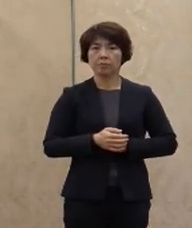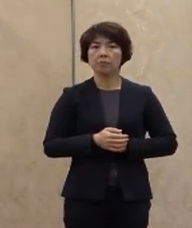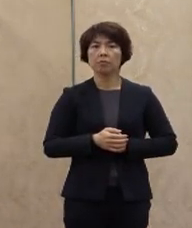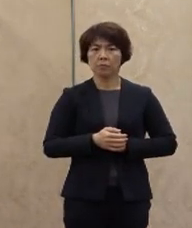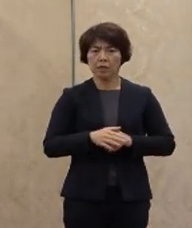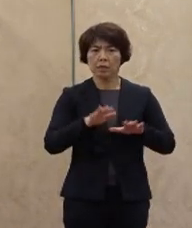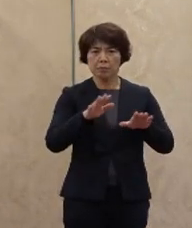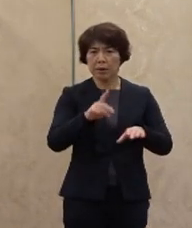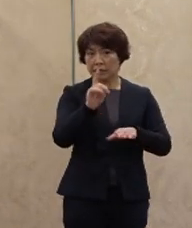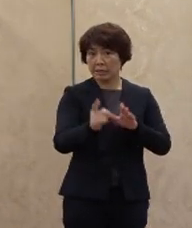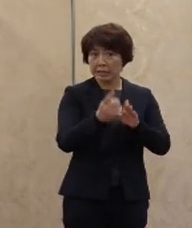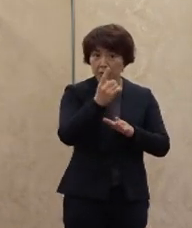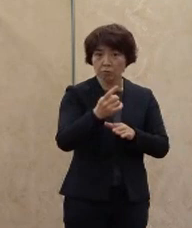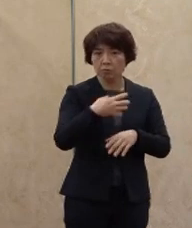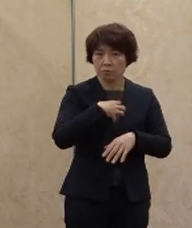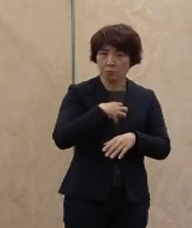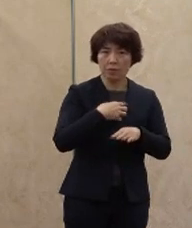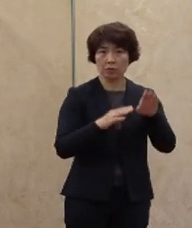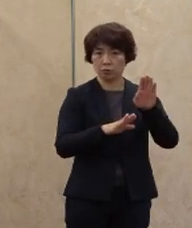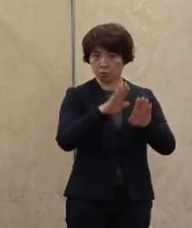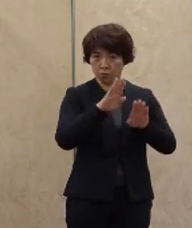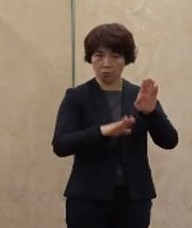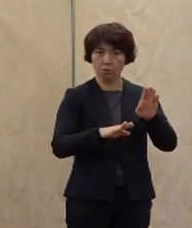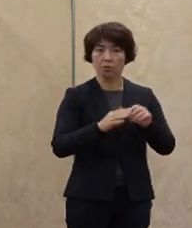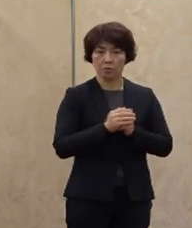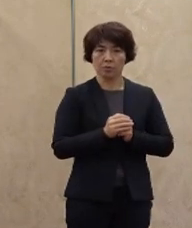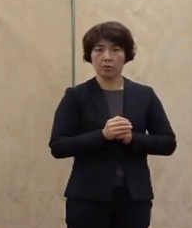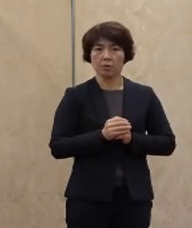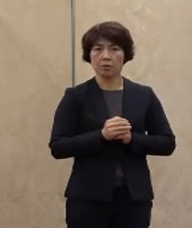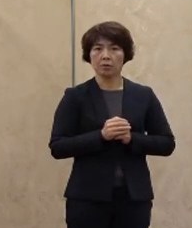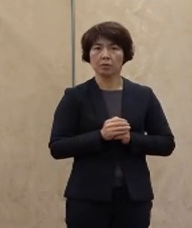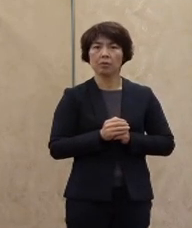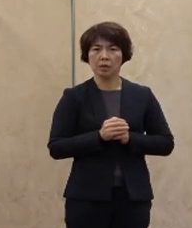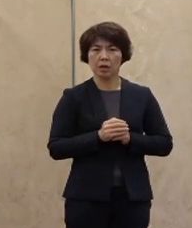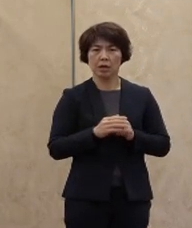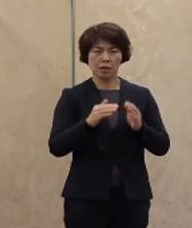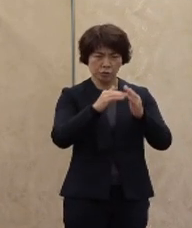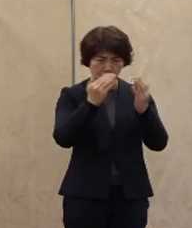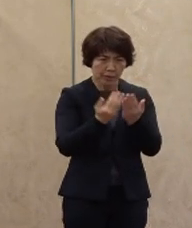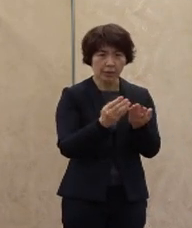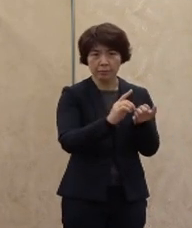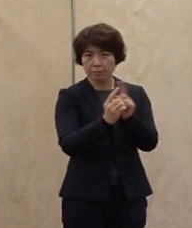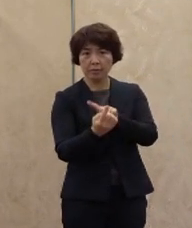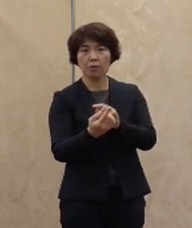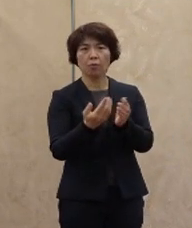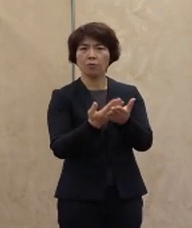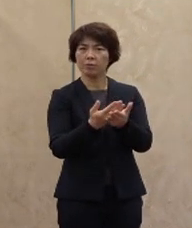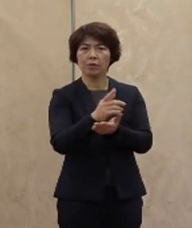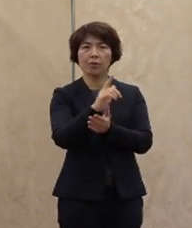事の状況ですんでね、全てとは言いませんが1床2床はお願いしますと、